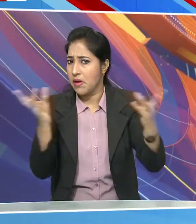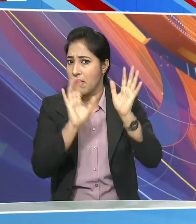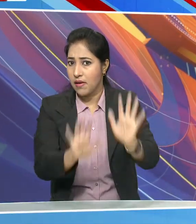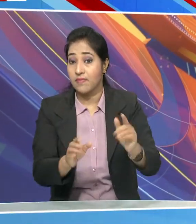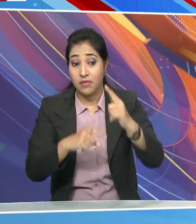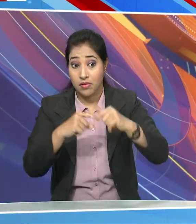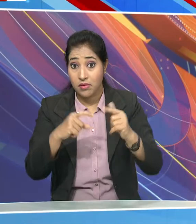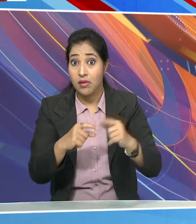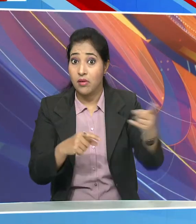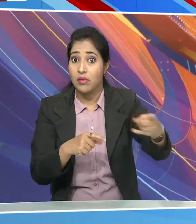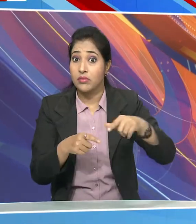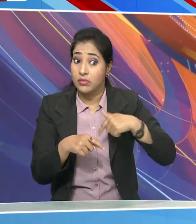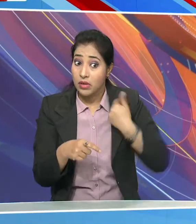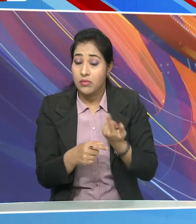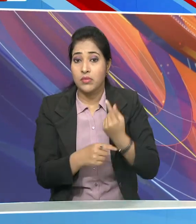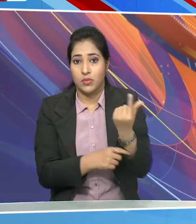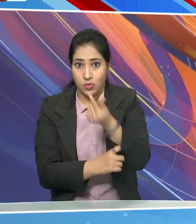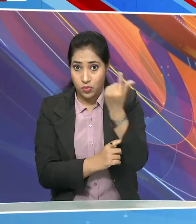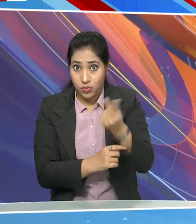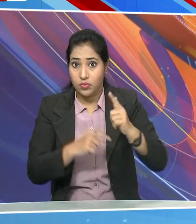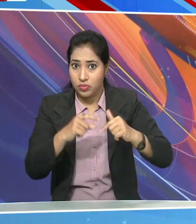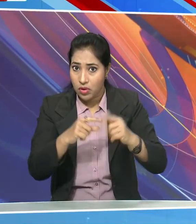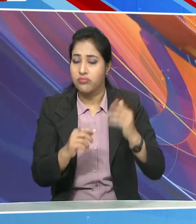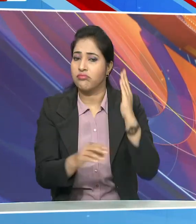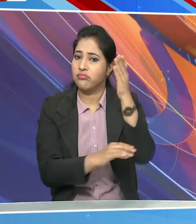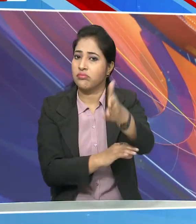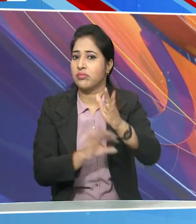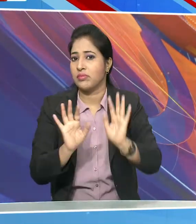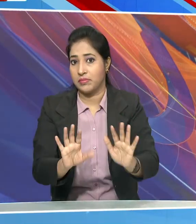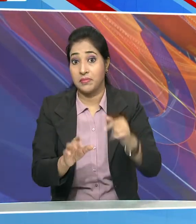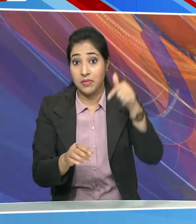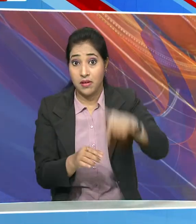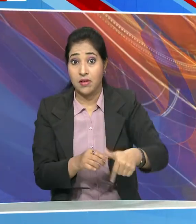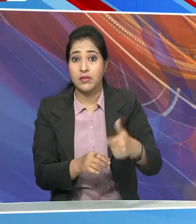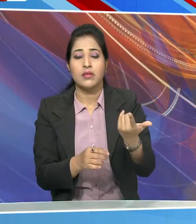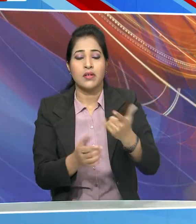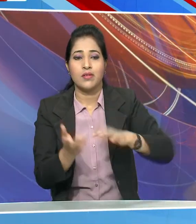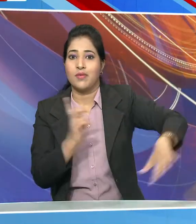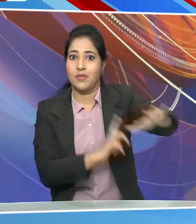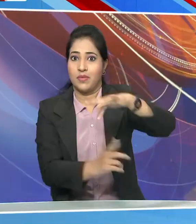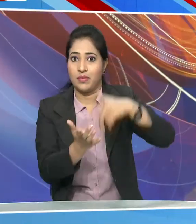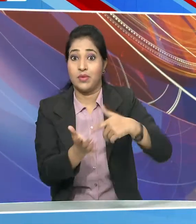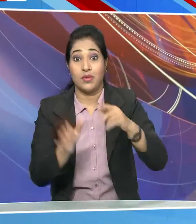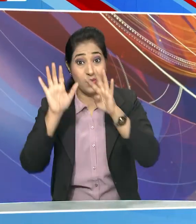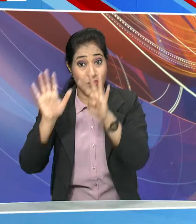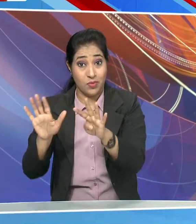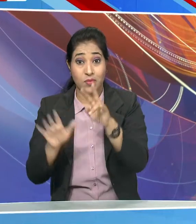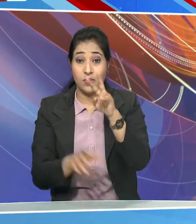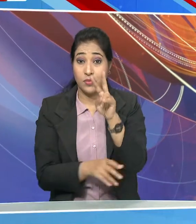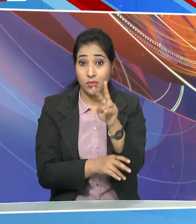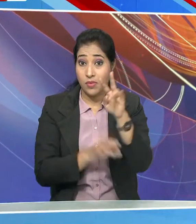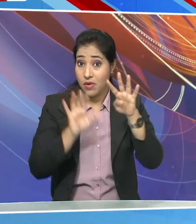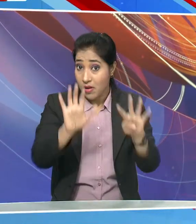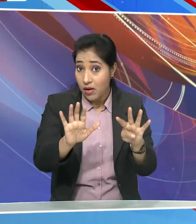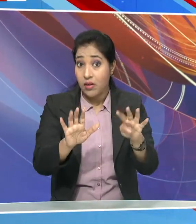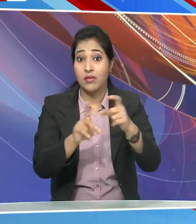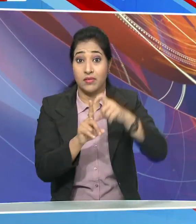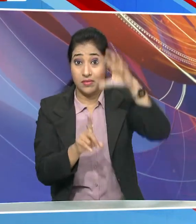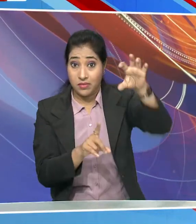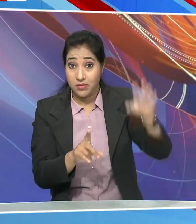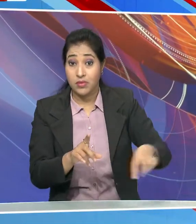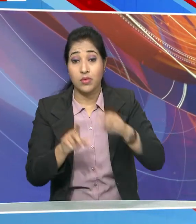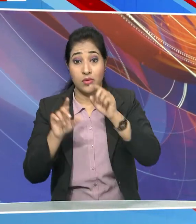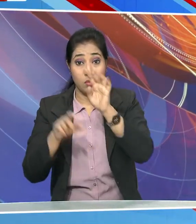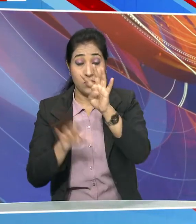केंटो पर अपने मतदान का प्रयोग करने के लिए पहुंचने लगे हैं आज राज्य की 928 जिला परिषद 9730